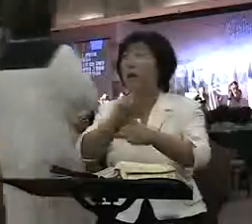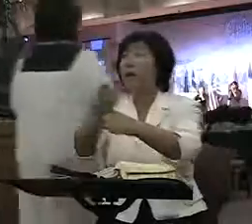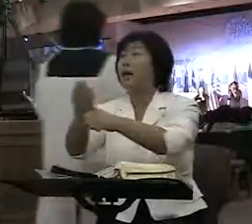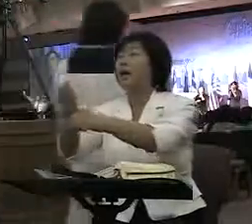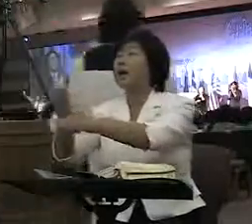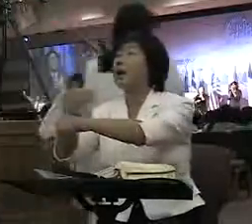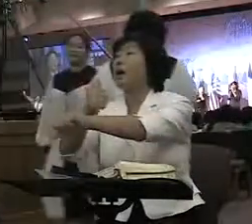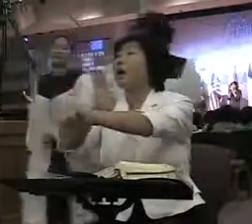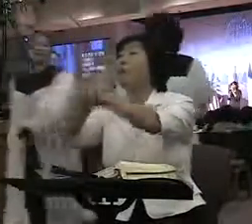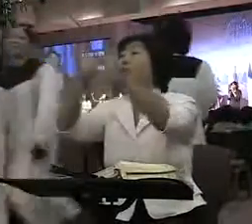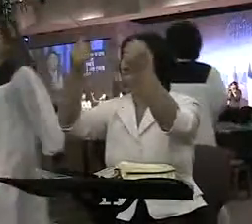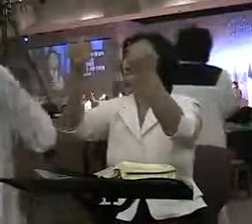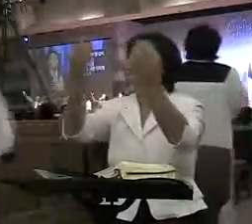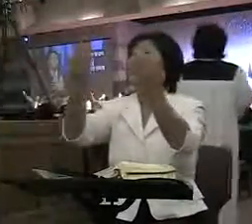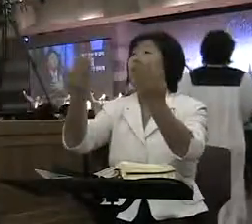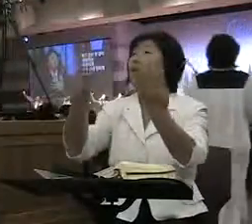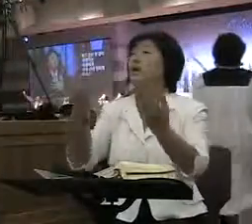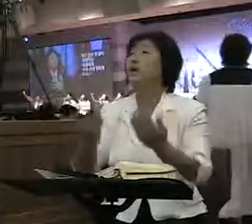전하게